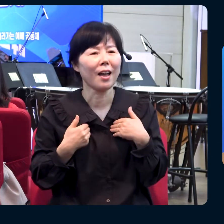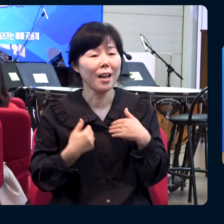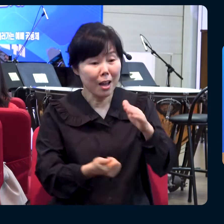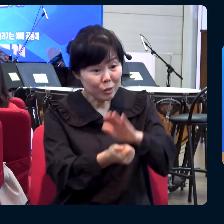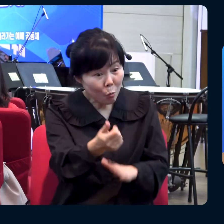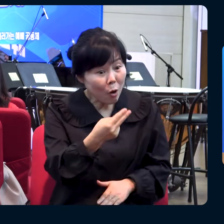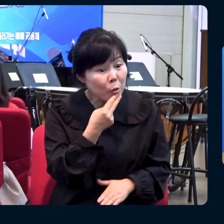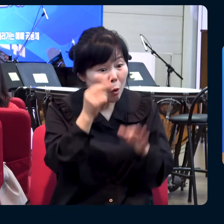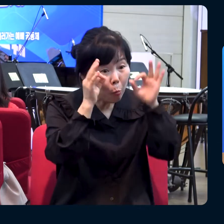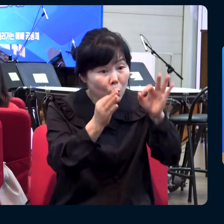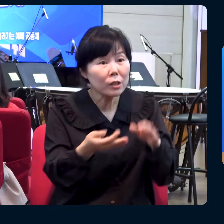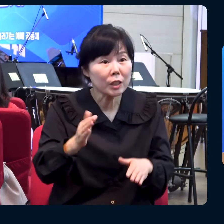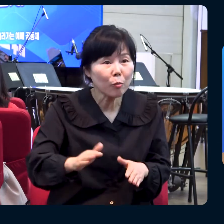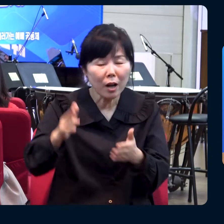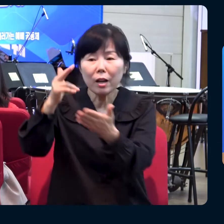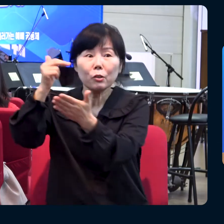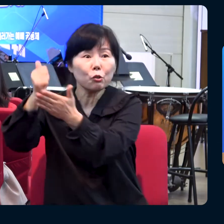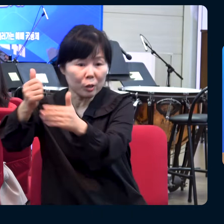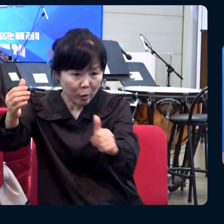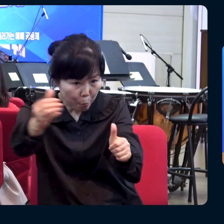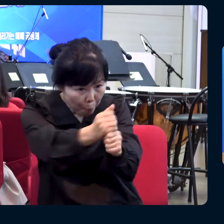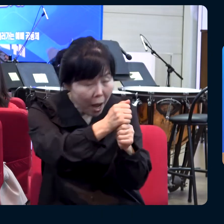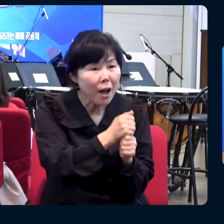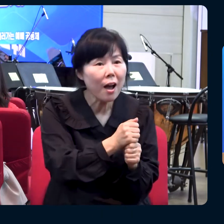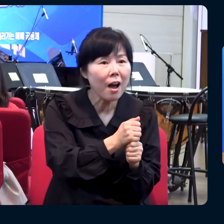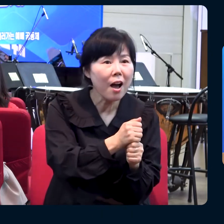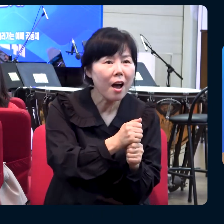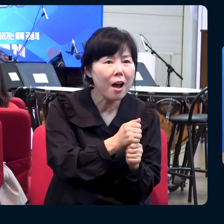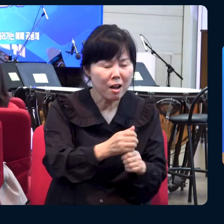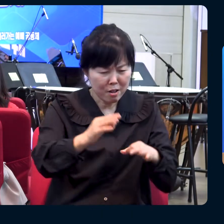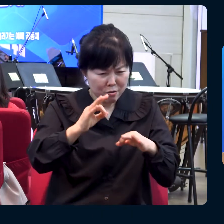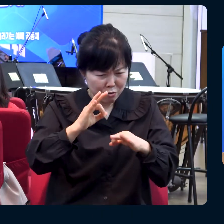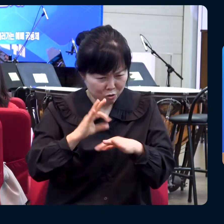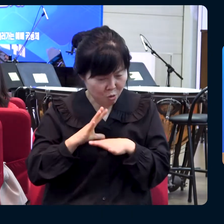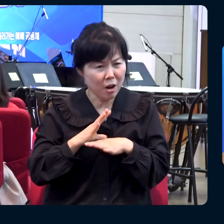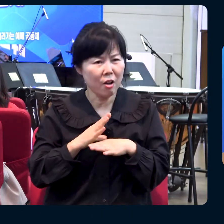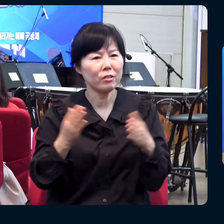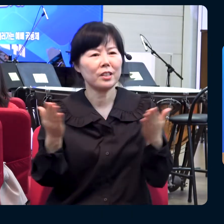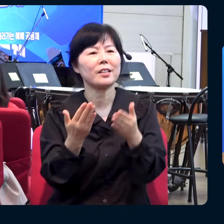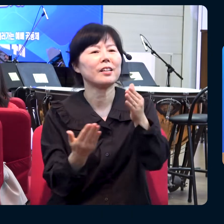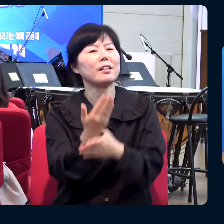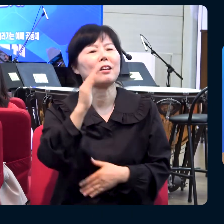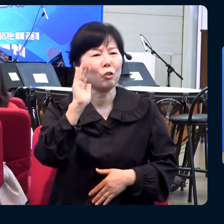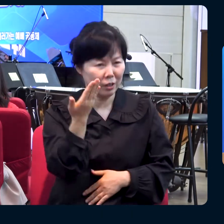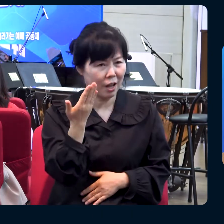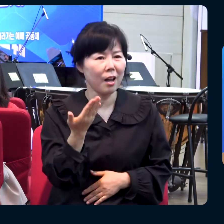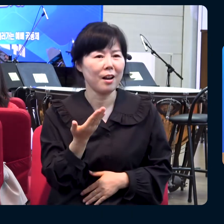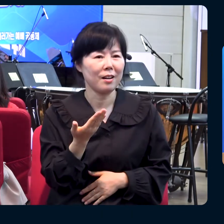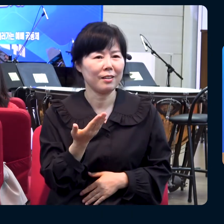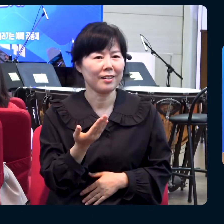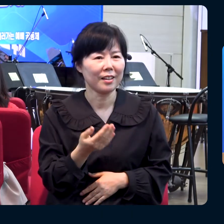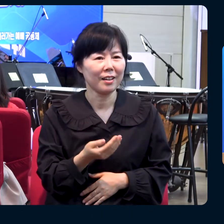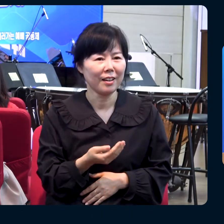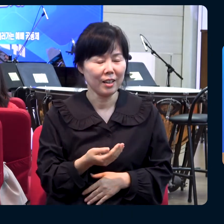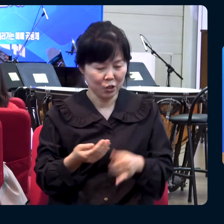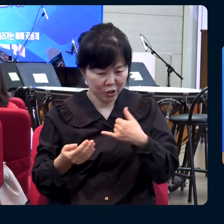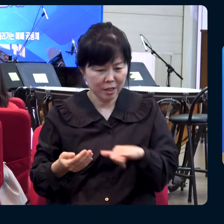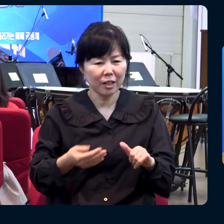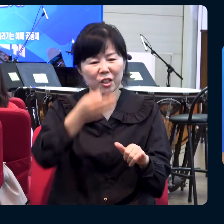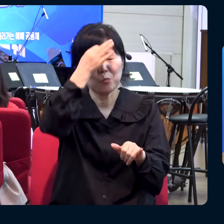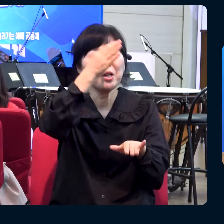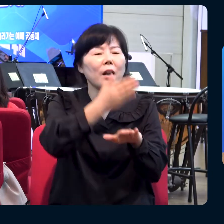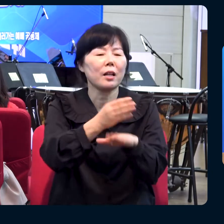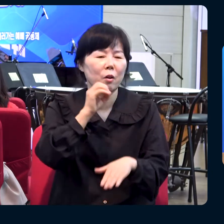소망이 없어 보였지만 주님이 너를 붙드시면 놀라운 일 일할 줄로 내가 믿는다. 아멘. 이런